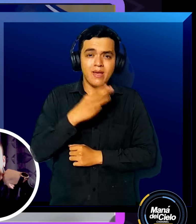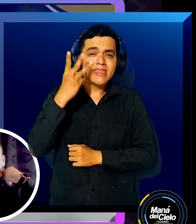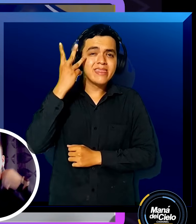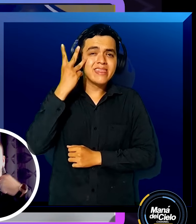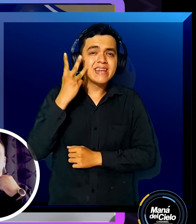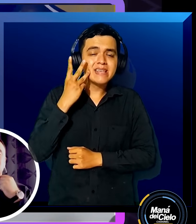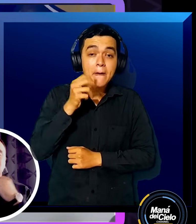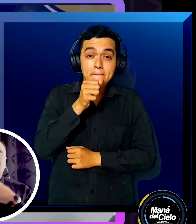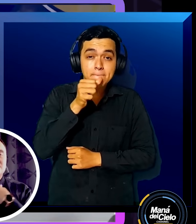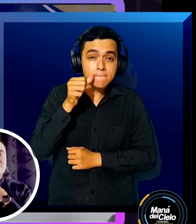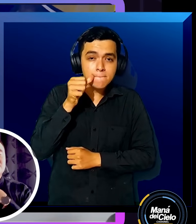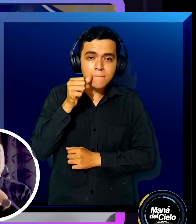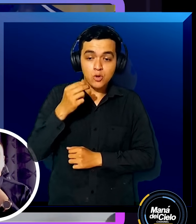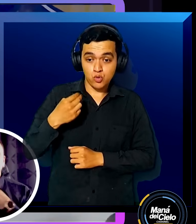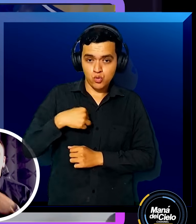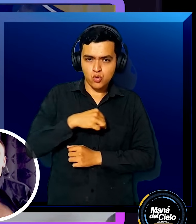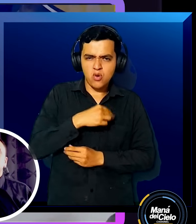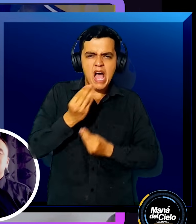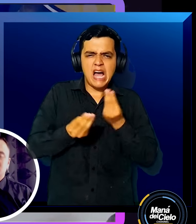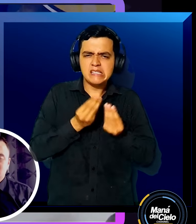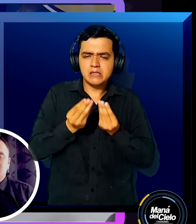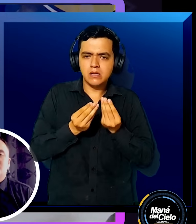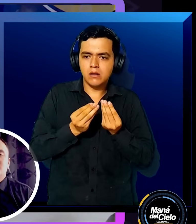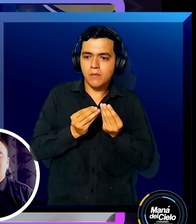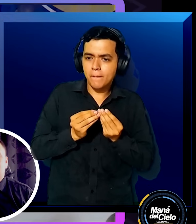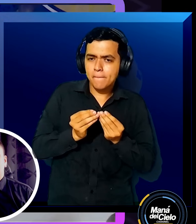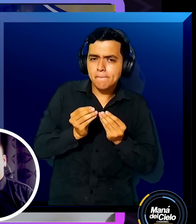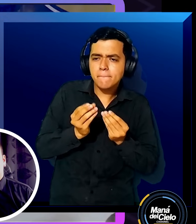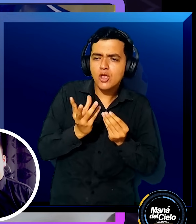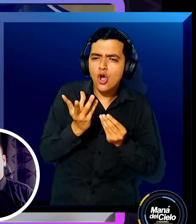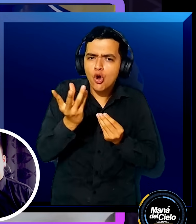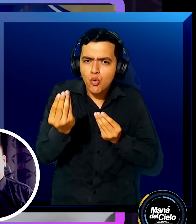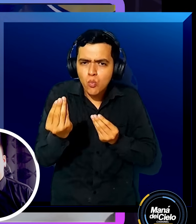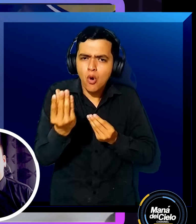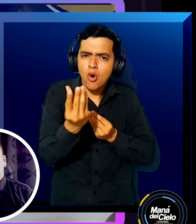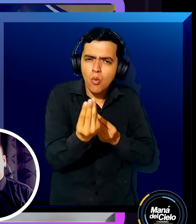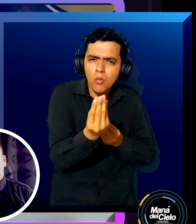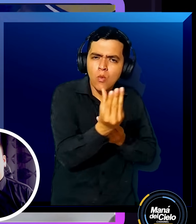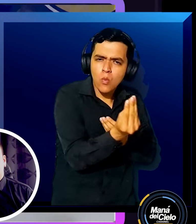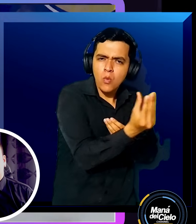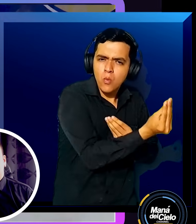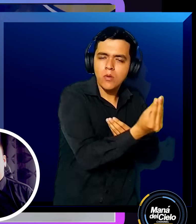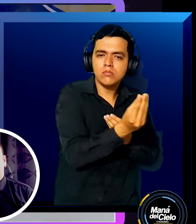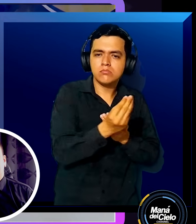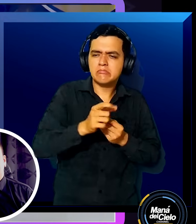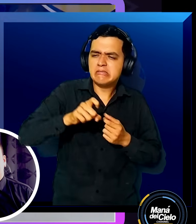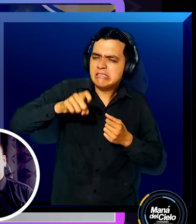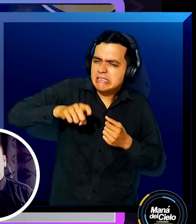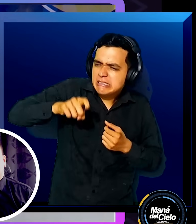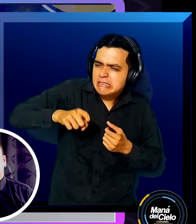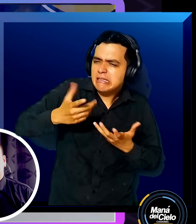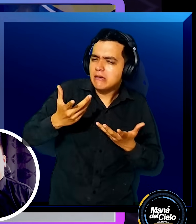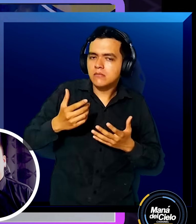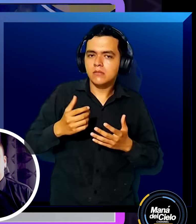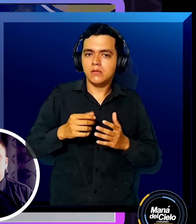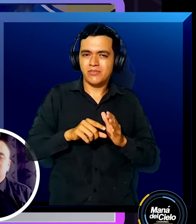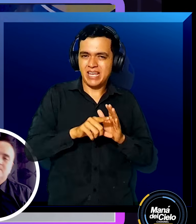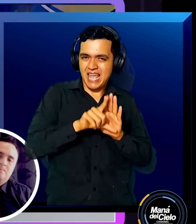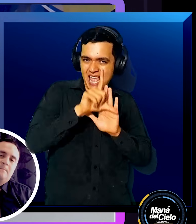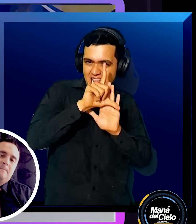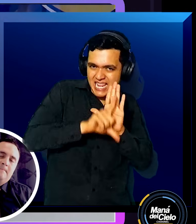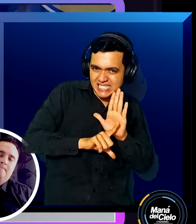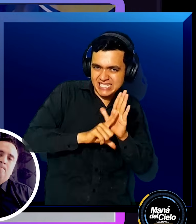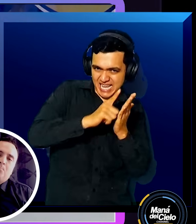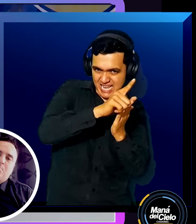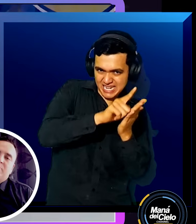semilla, mas volverá con regocijo trayendo sus cabellos. Una cosa